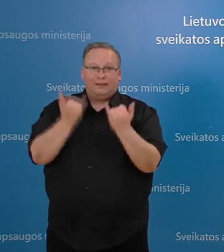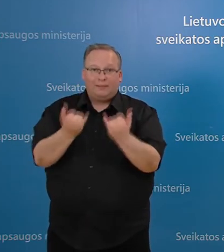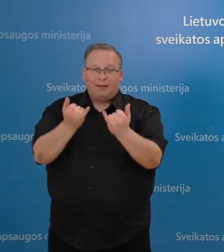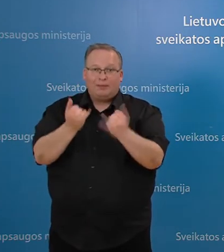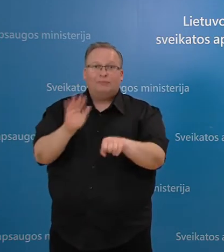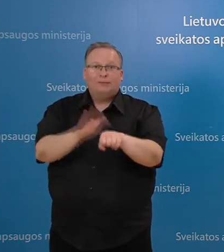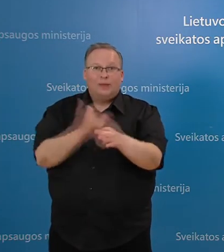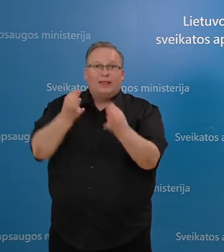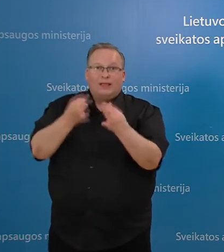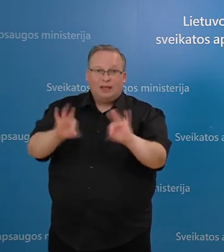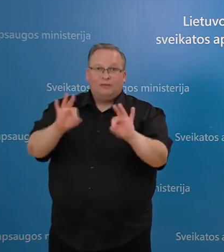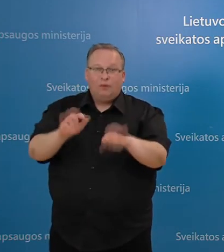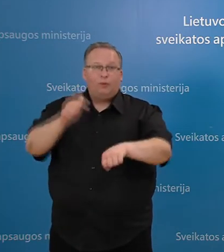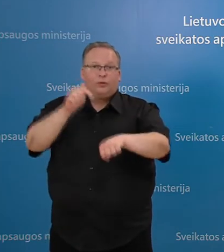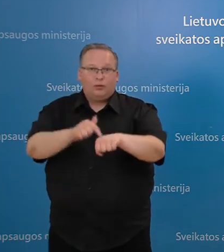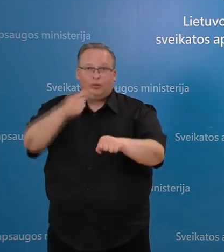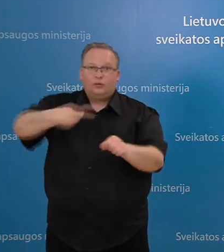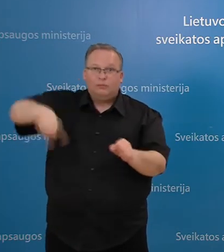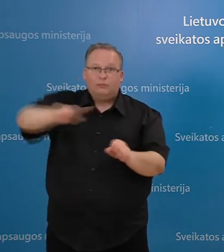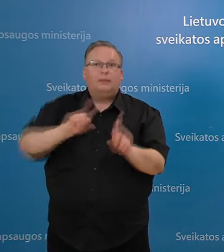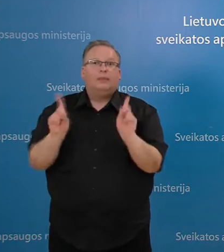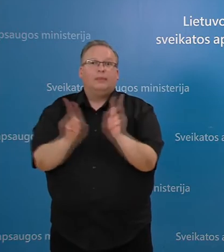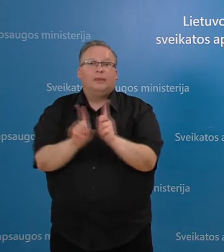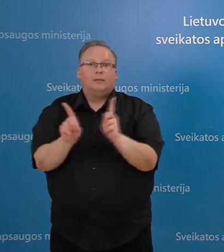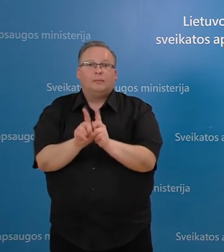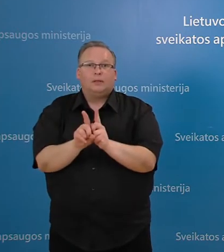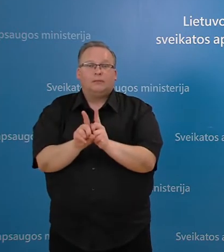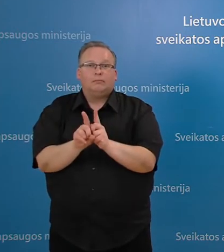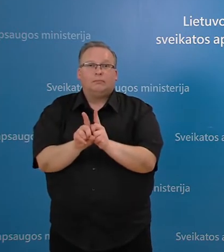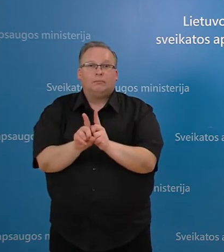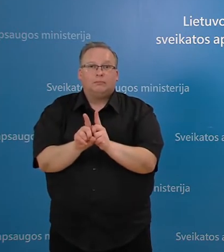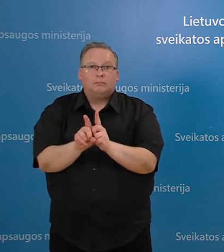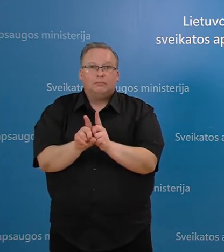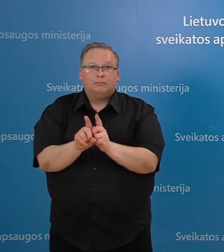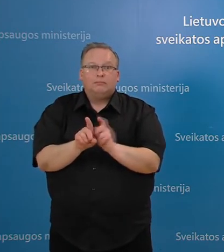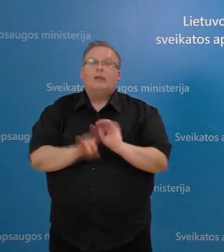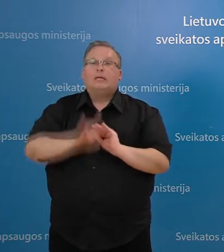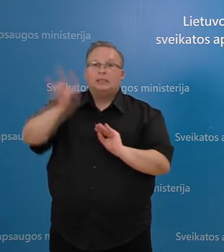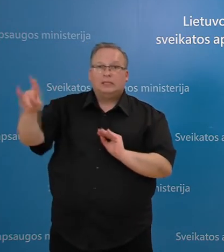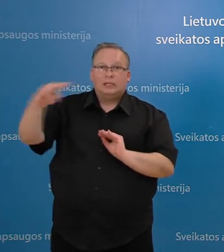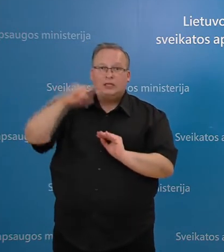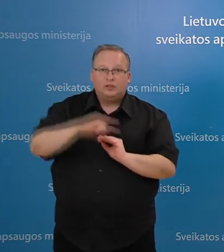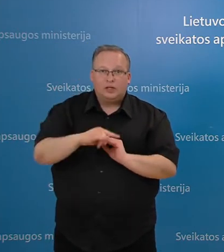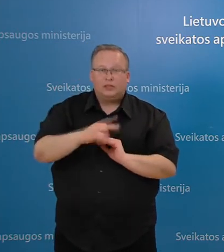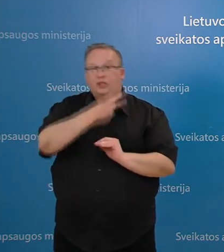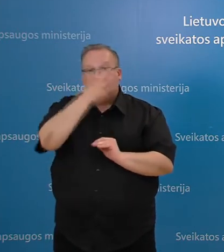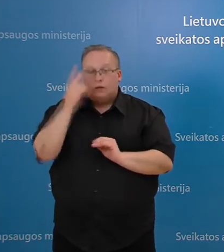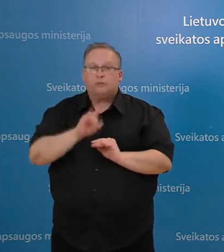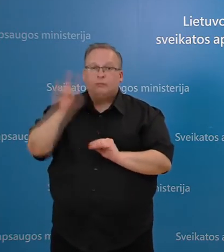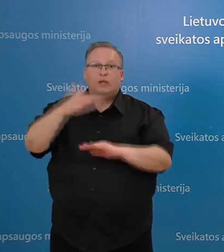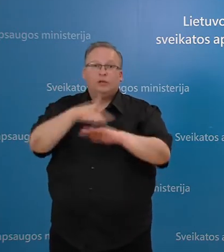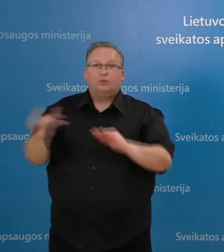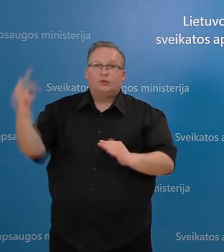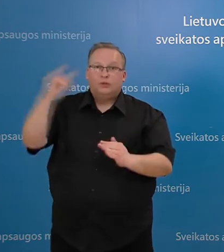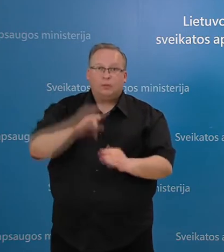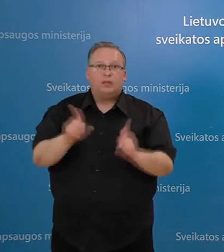įvairiomis veiklomis atlaisvėjusiomis, taip pat su skrydžiais iš kitų šalių, nes atvyksta vis tiek